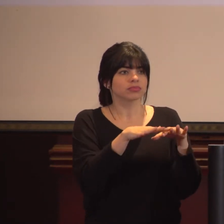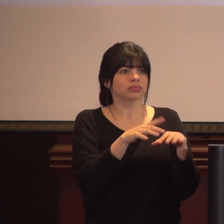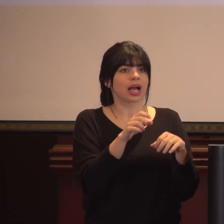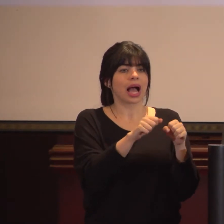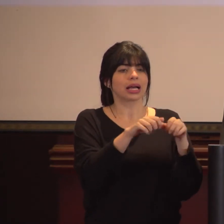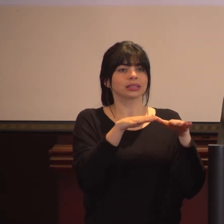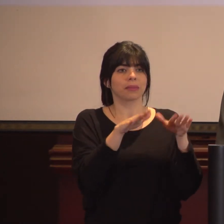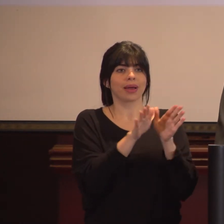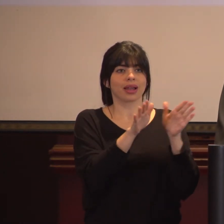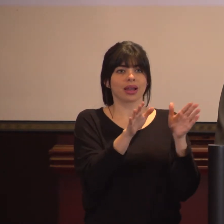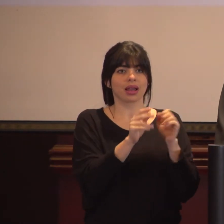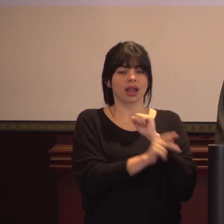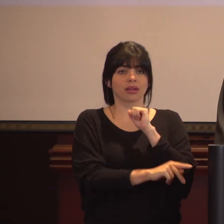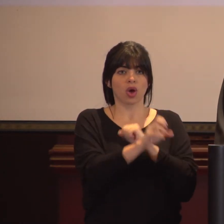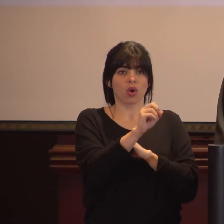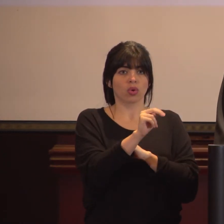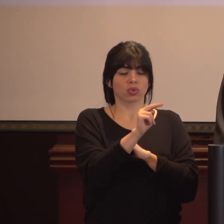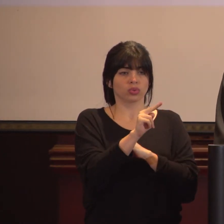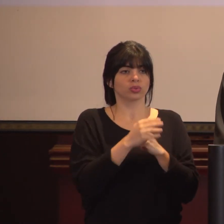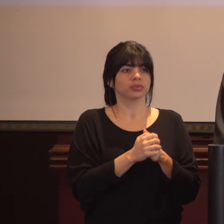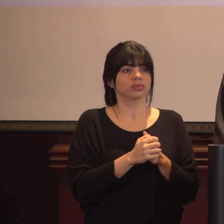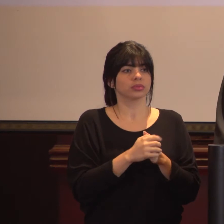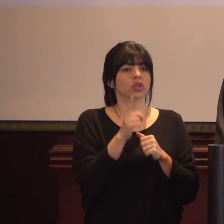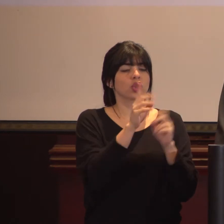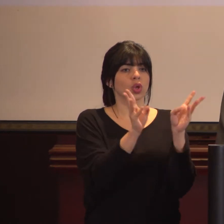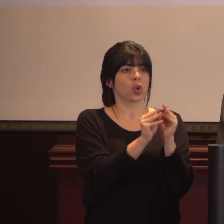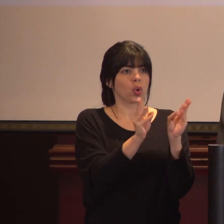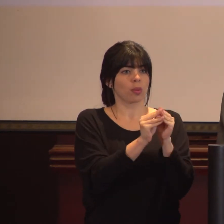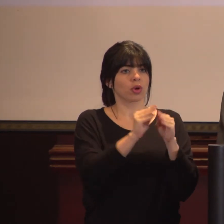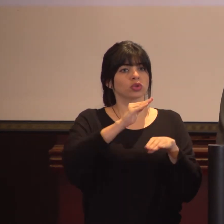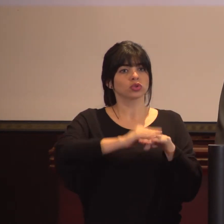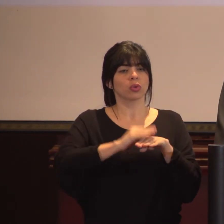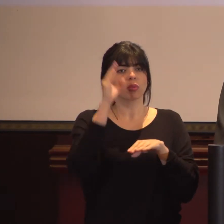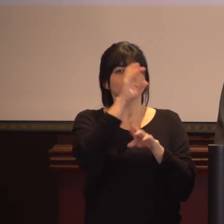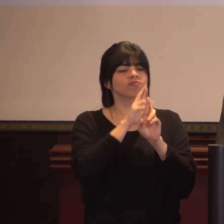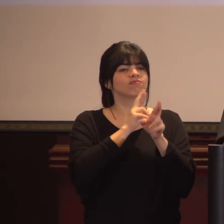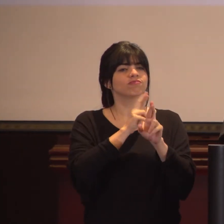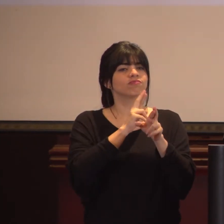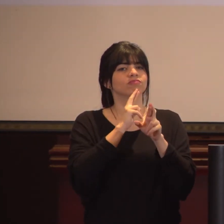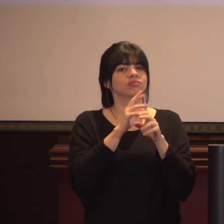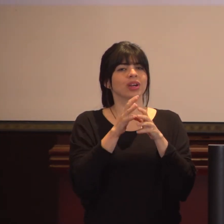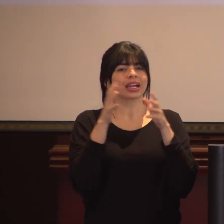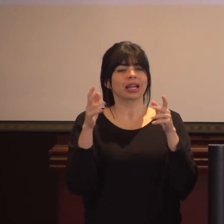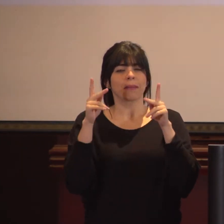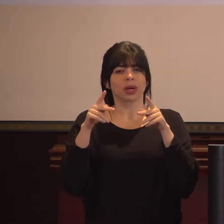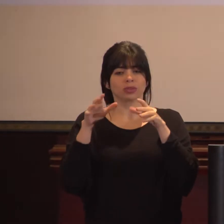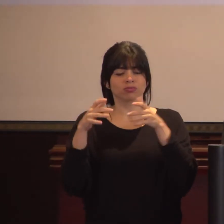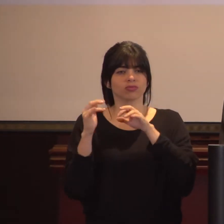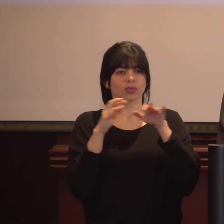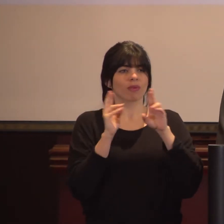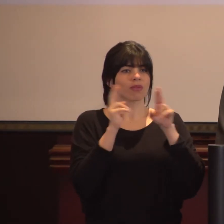la asamblea general de las Naciones Unidas en la Cumbre sobre respuesta a los grandes desplazamientos de